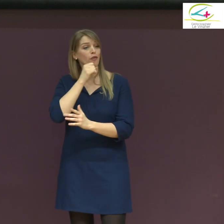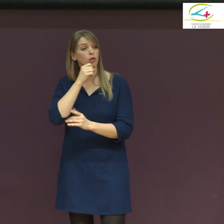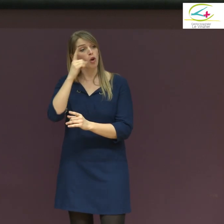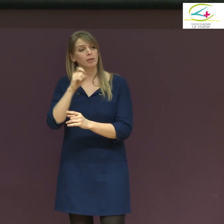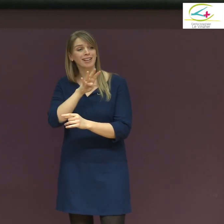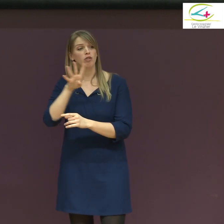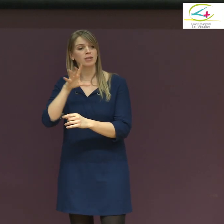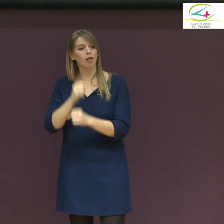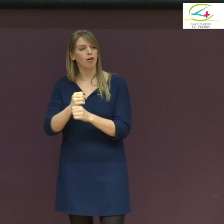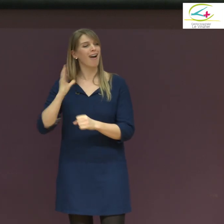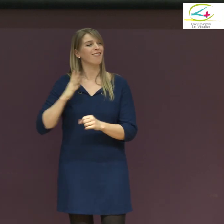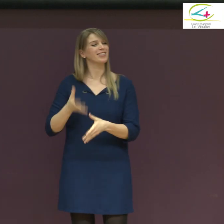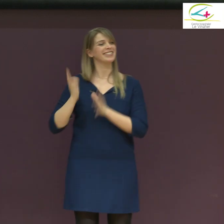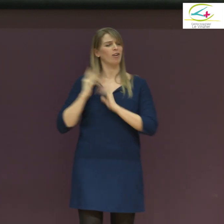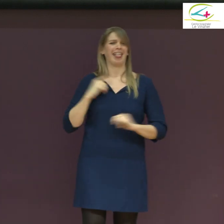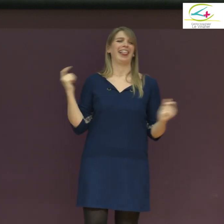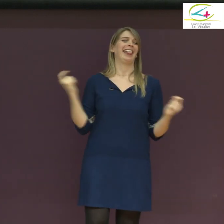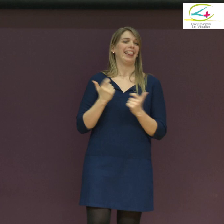ans, ça me faisait mourir de rire. Aujourd'hui, bon. Hein.